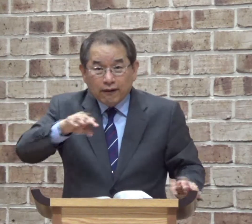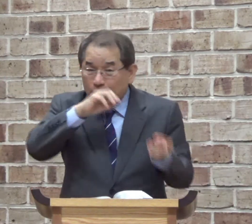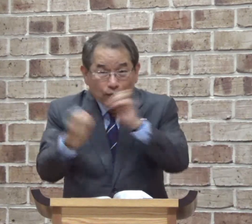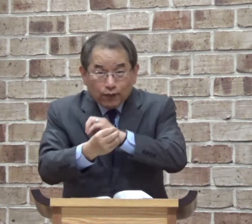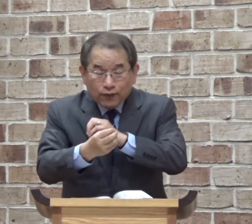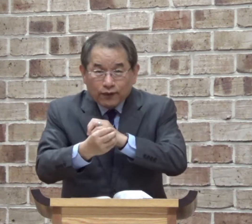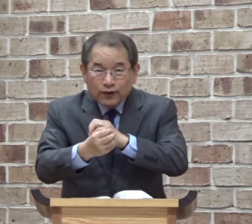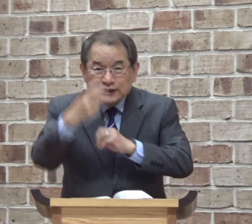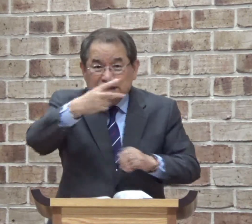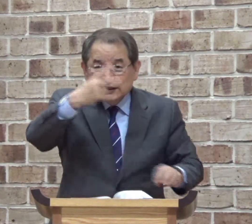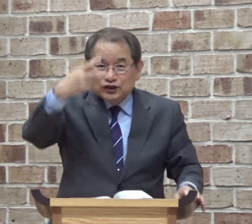그는 2007년에 세례를 받았습니다.